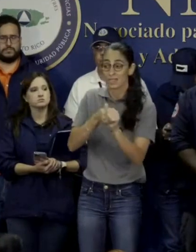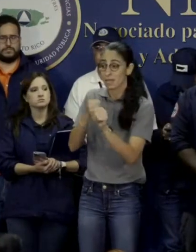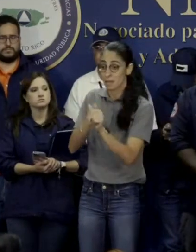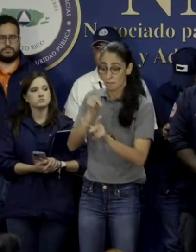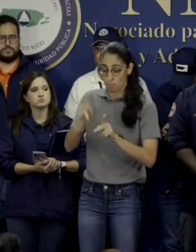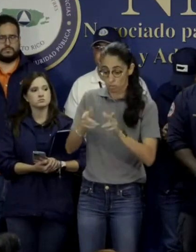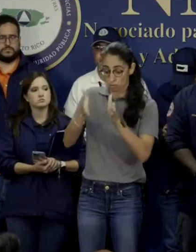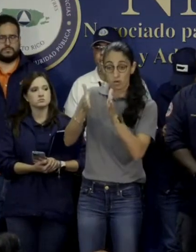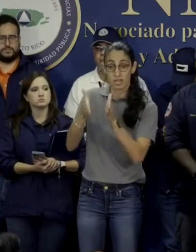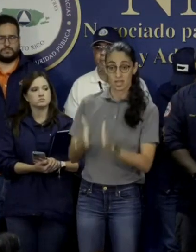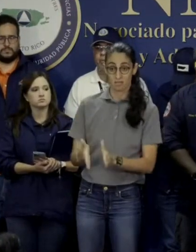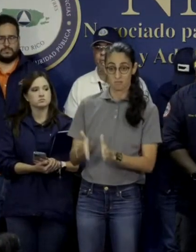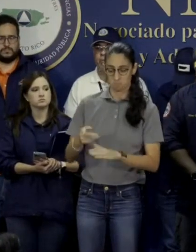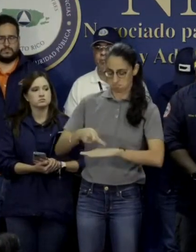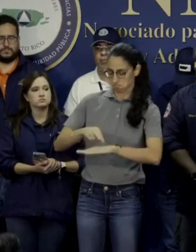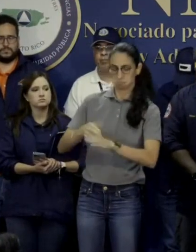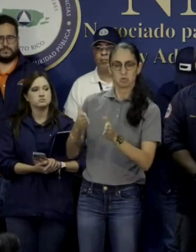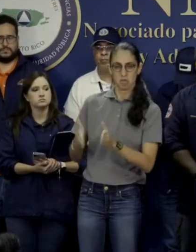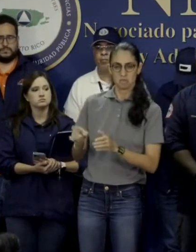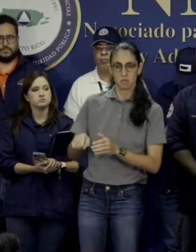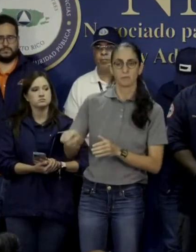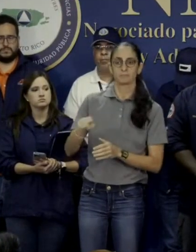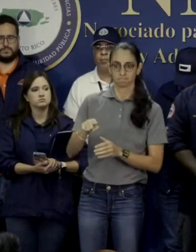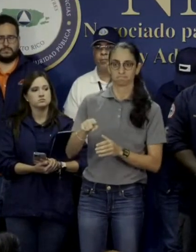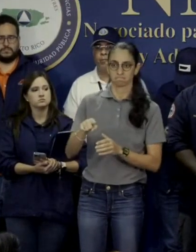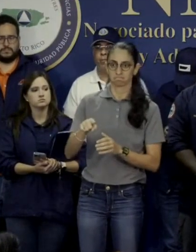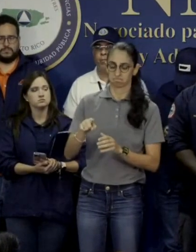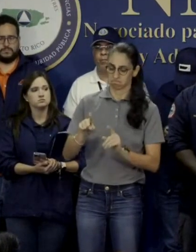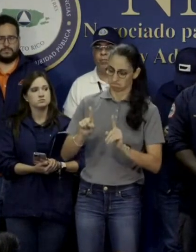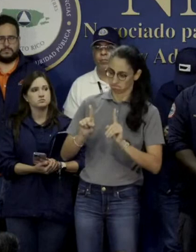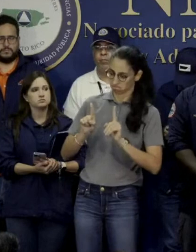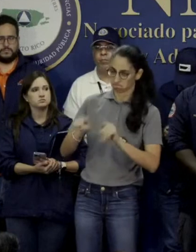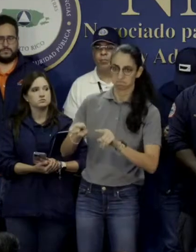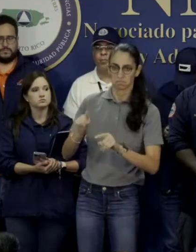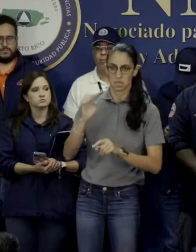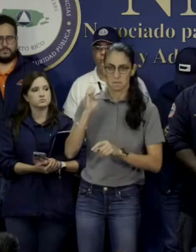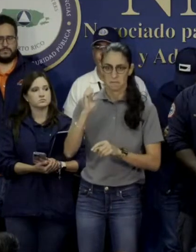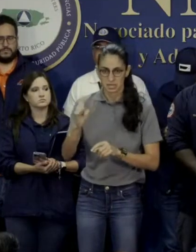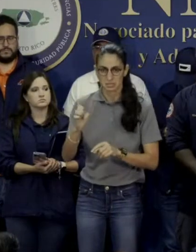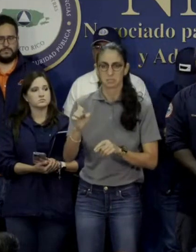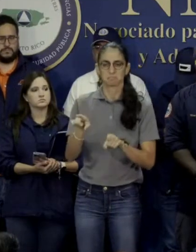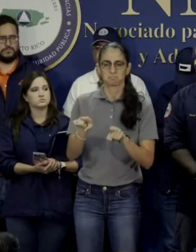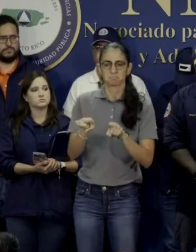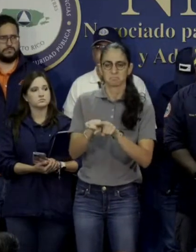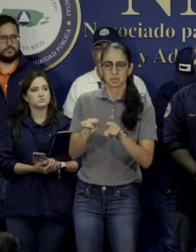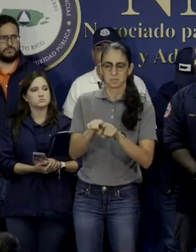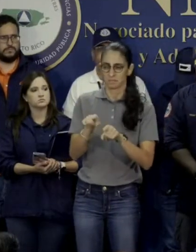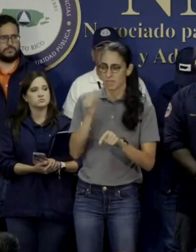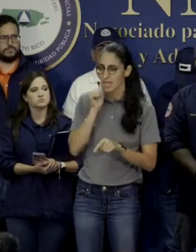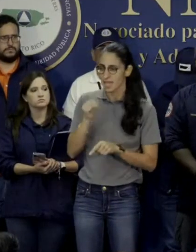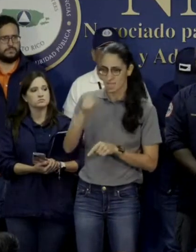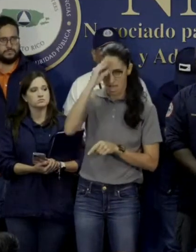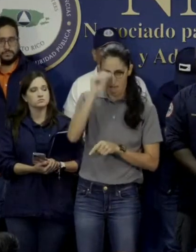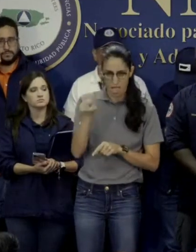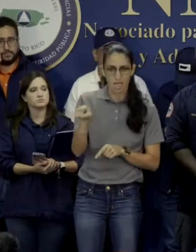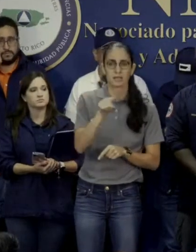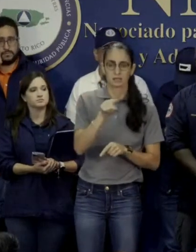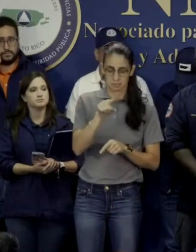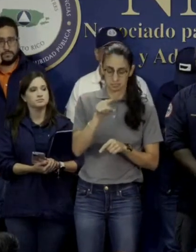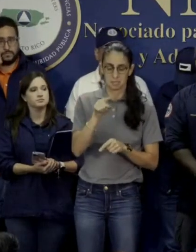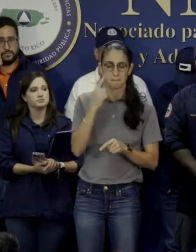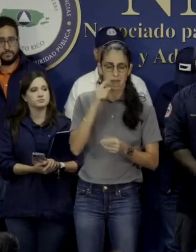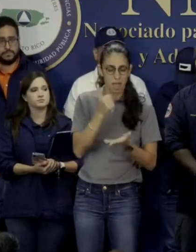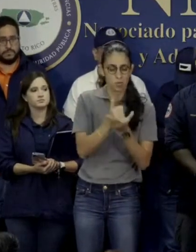y puertorriqueña que ha hecho frente a esta emergencia y tantos de ellos y ellas que estuvieron ahí para